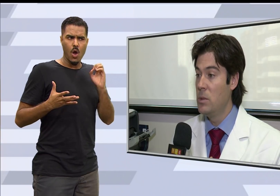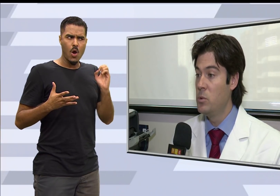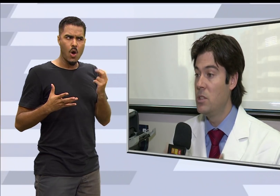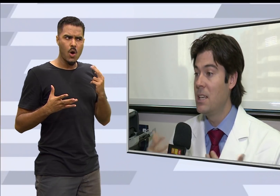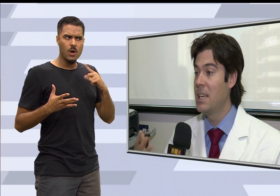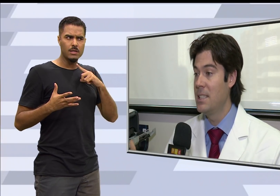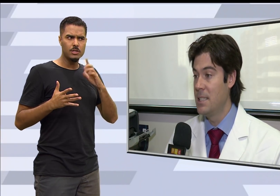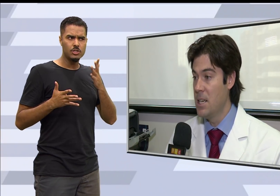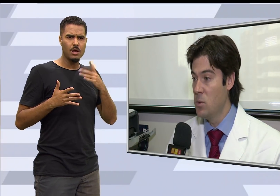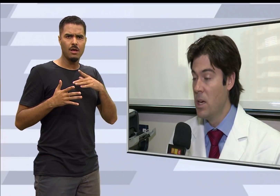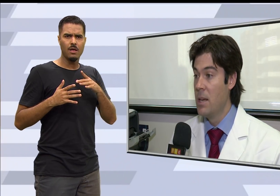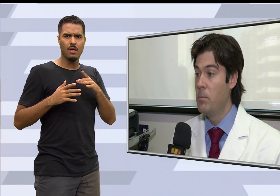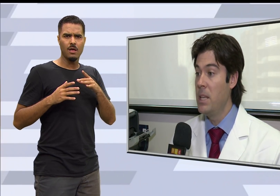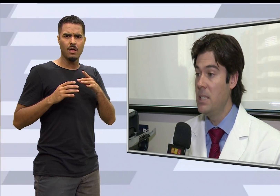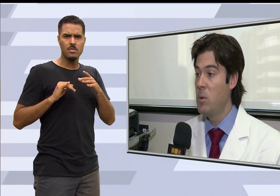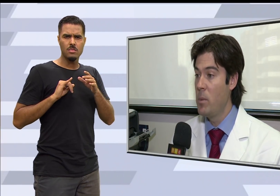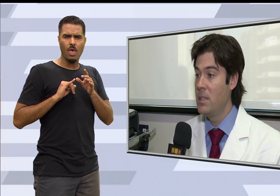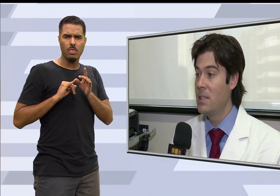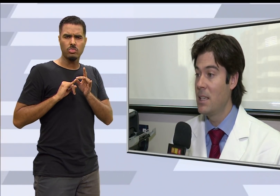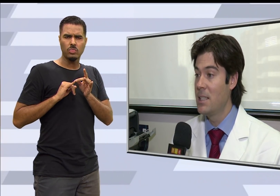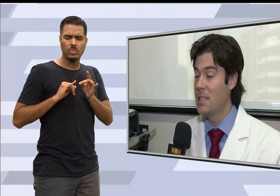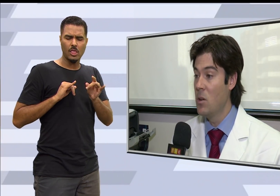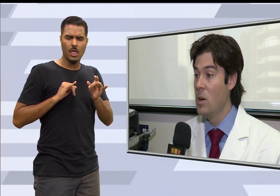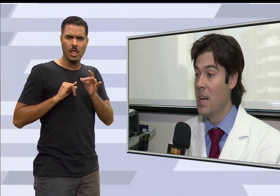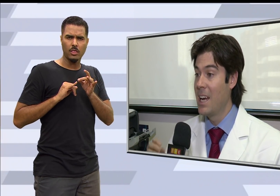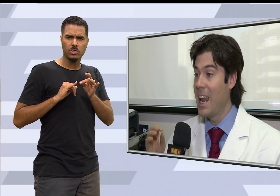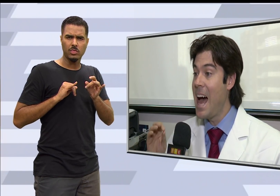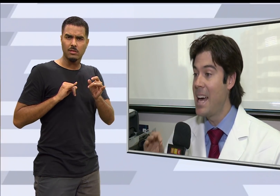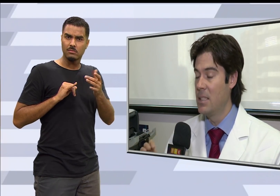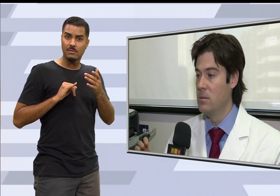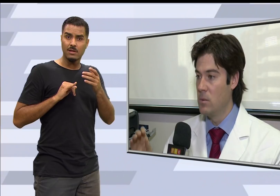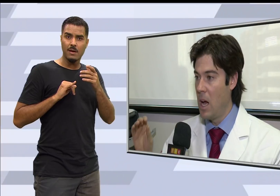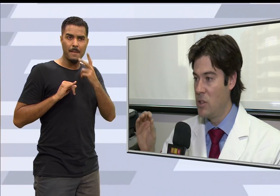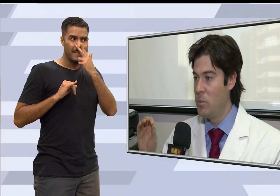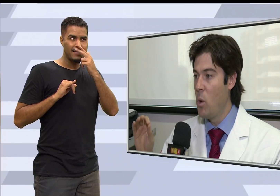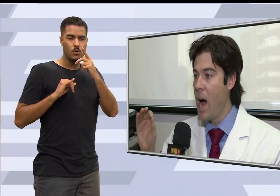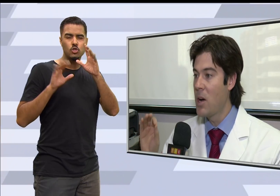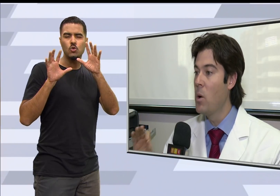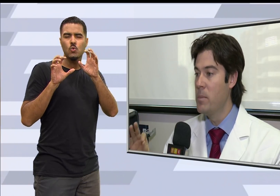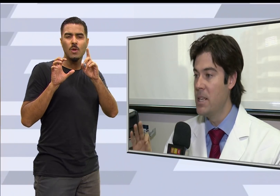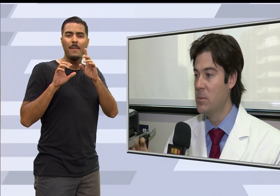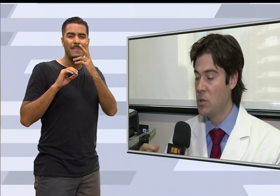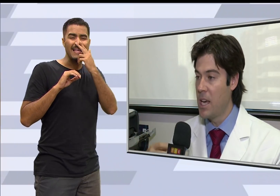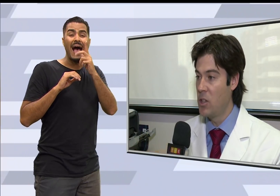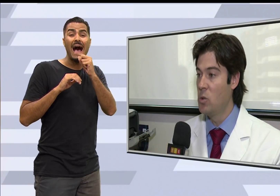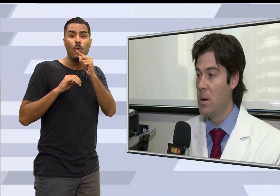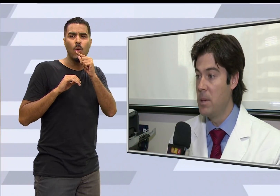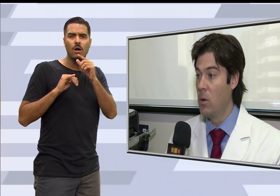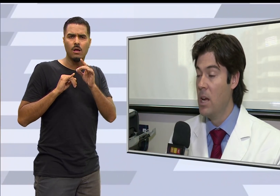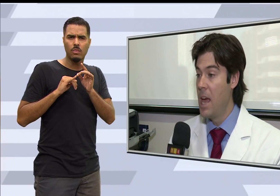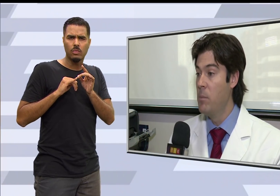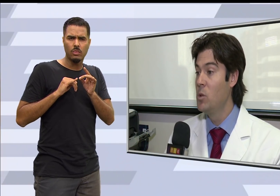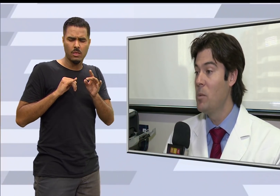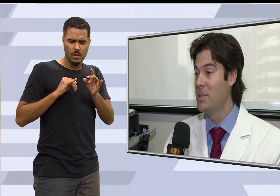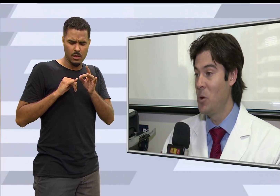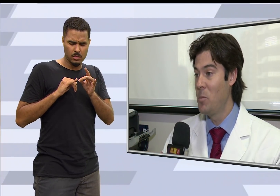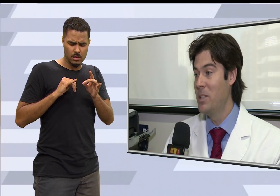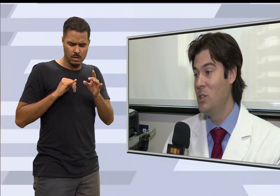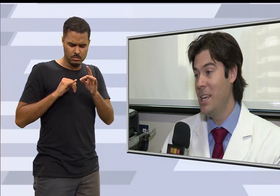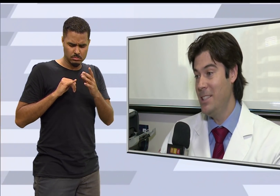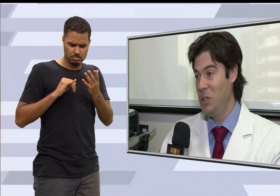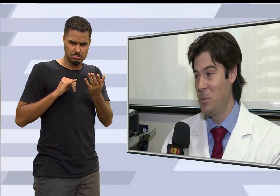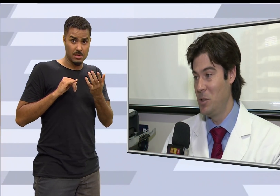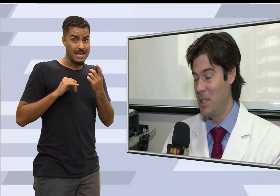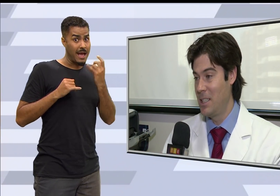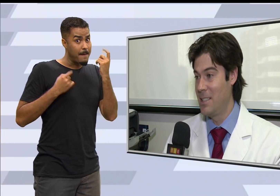algum tipo de secreção, principalmente secreção clara, tipo água mesmo saindo do mamilo. É muito mais